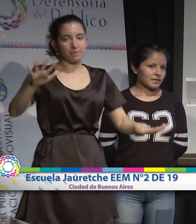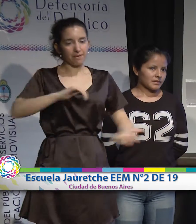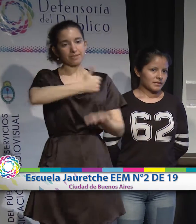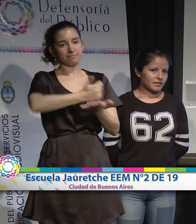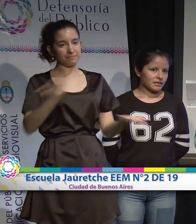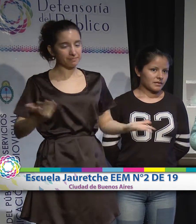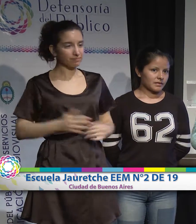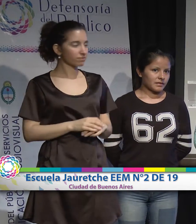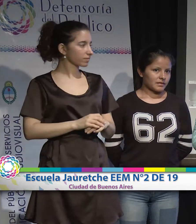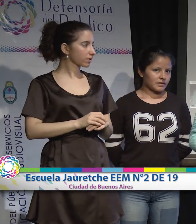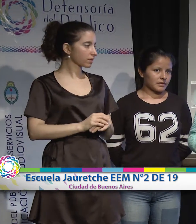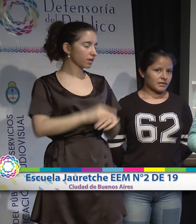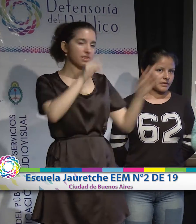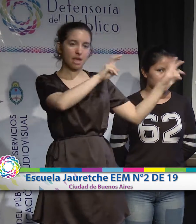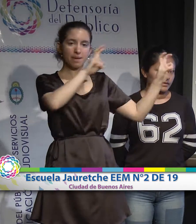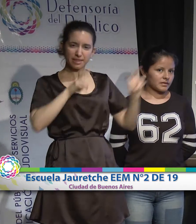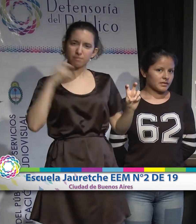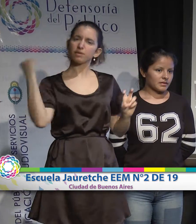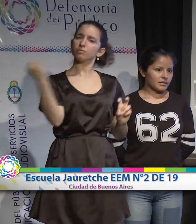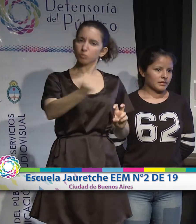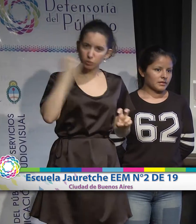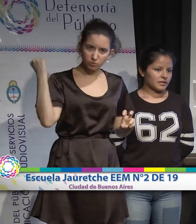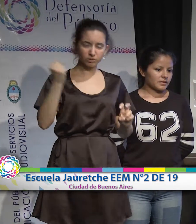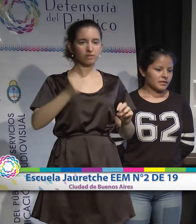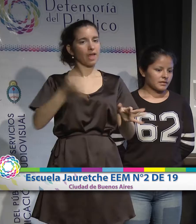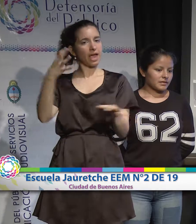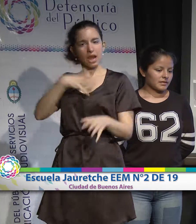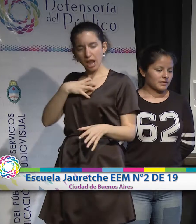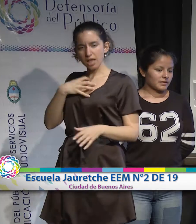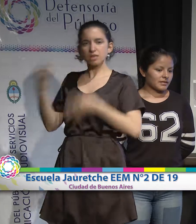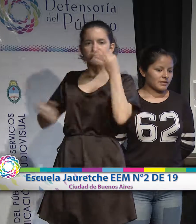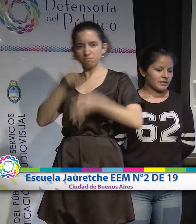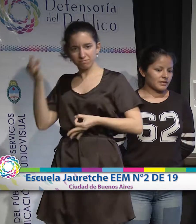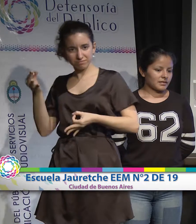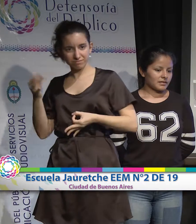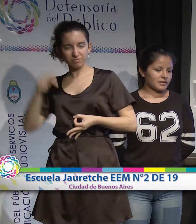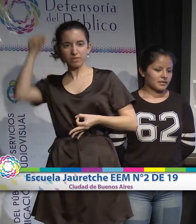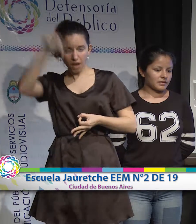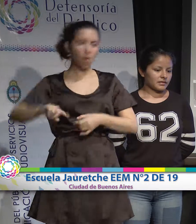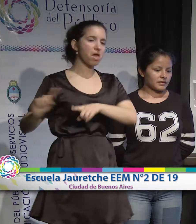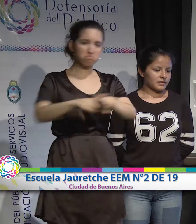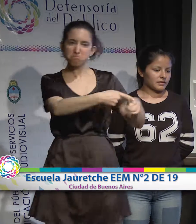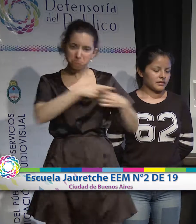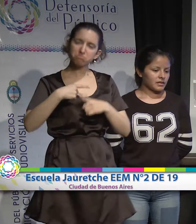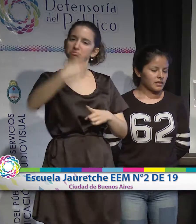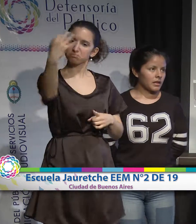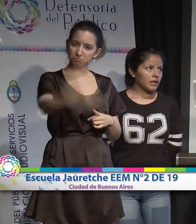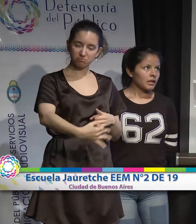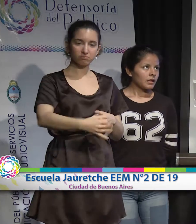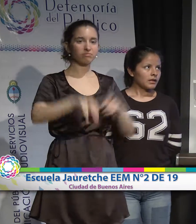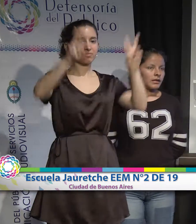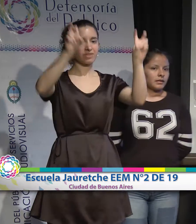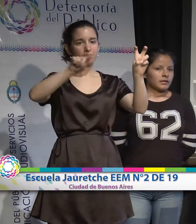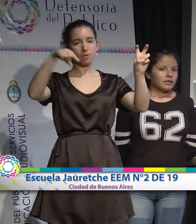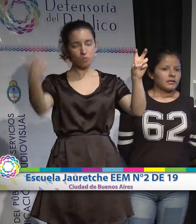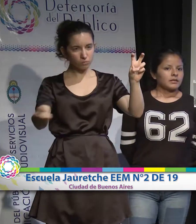nada, queríamos remarcar estos temas que fueron importantes, que lo hablamos en clase y es un buen momento para debatir. Y también el tema de